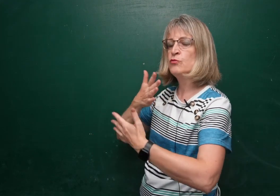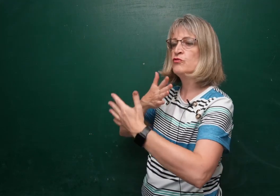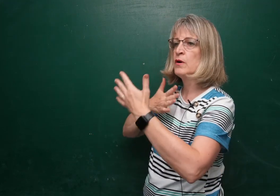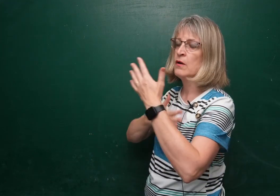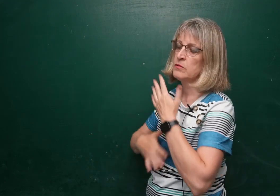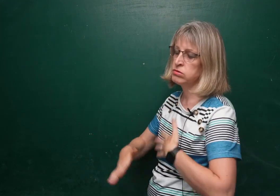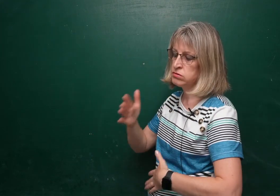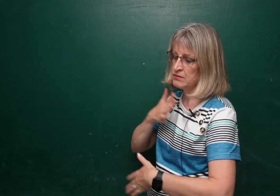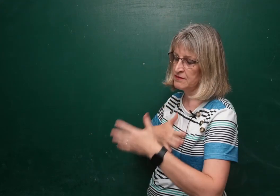mouvement. On est fatigué.